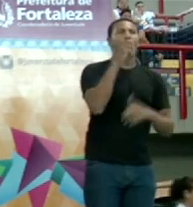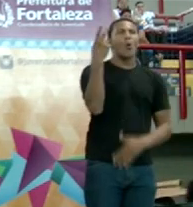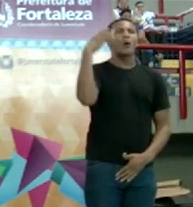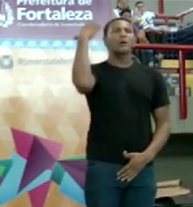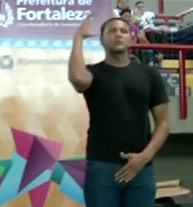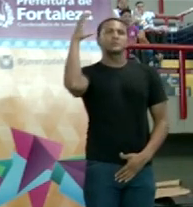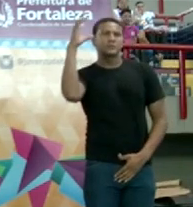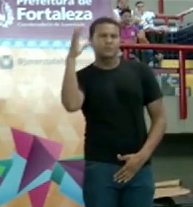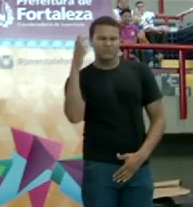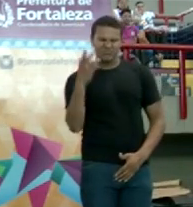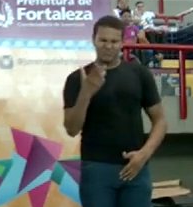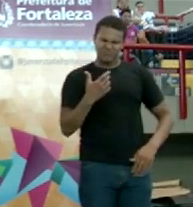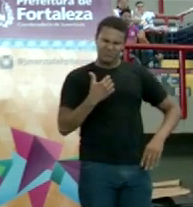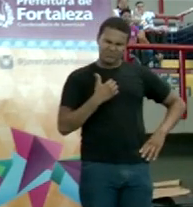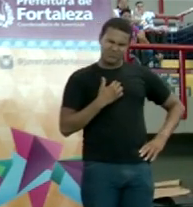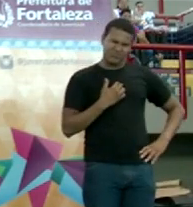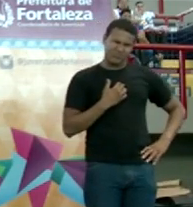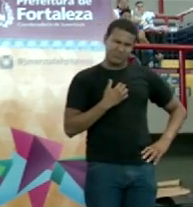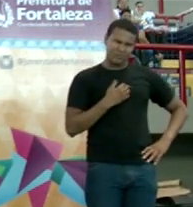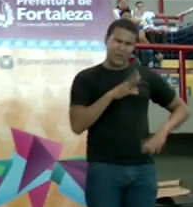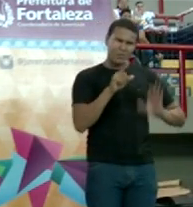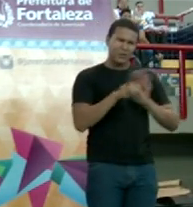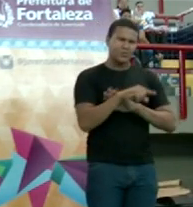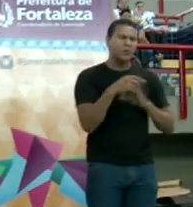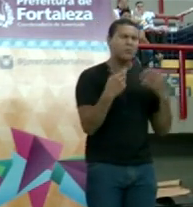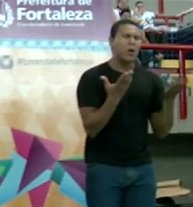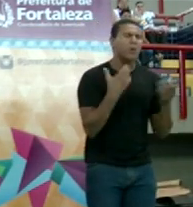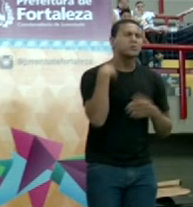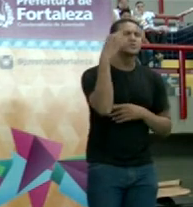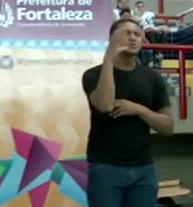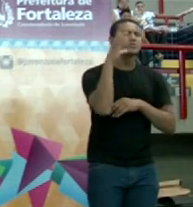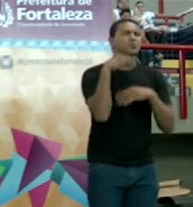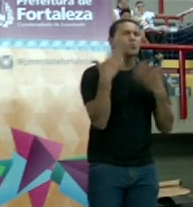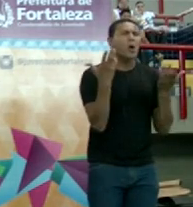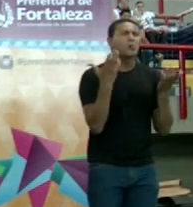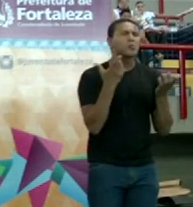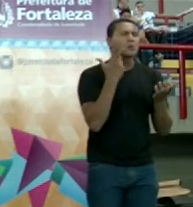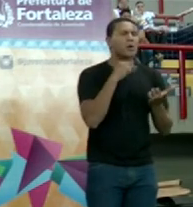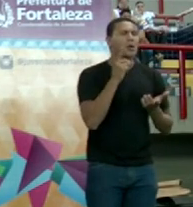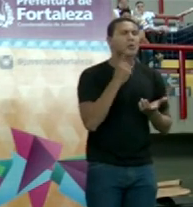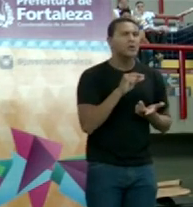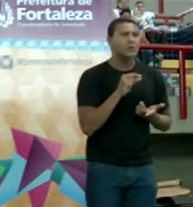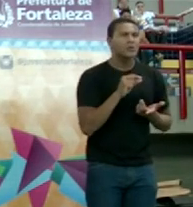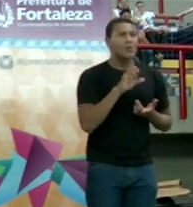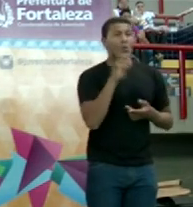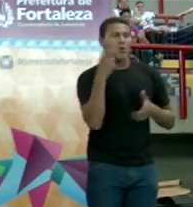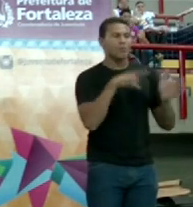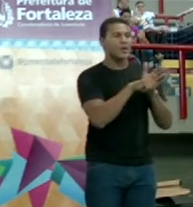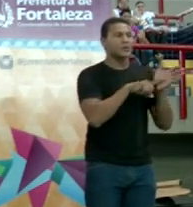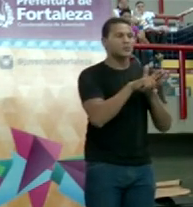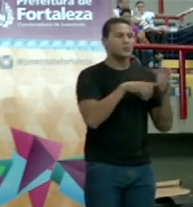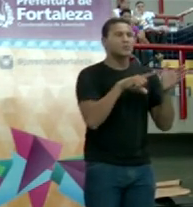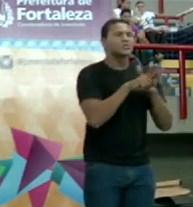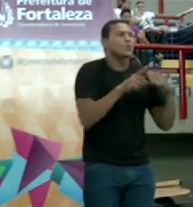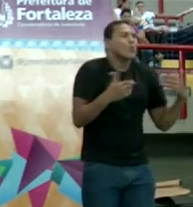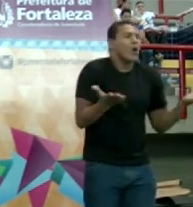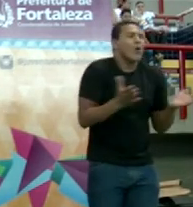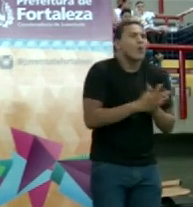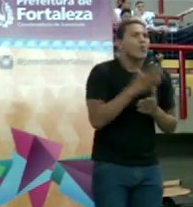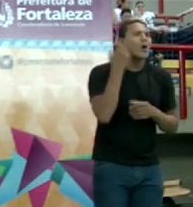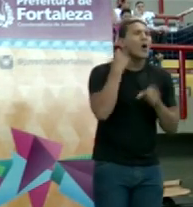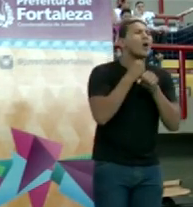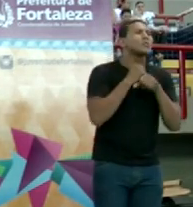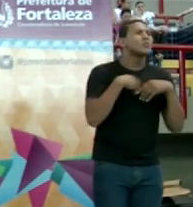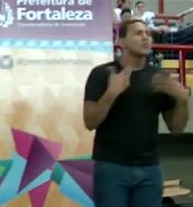pesquisadores, o corretor vai perguntar, que pesquisadores? Nunca diga... Por exemplo, 52%